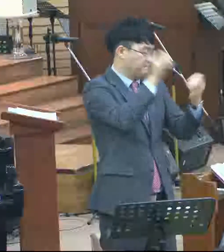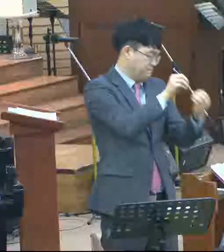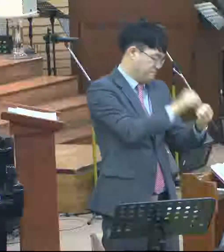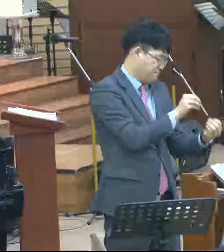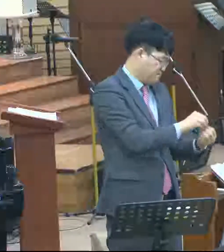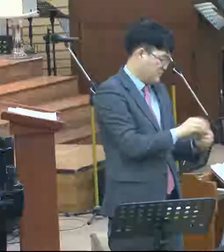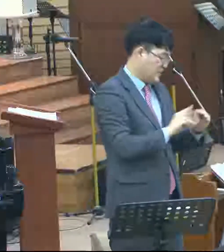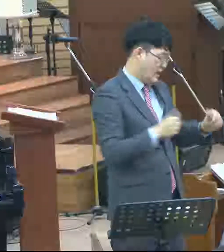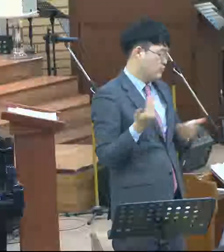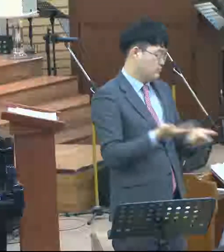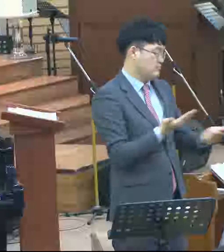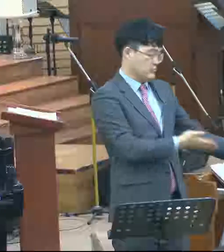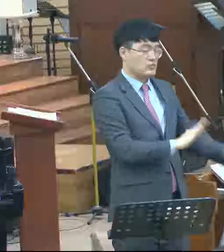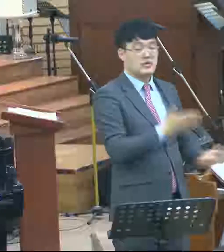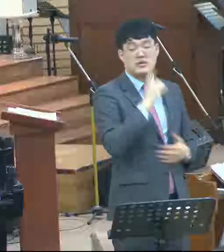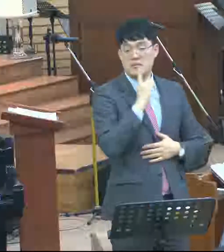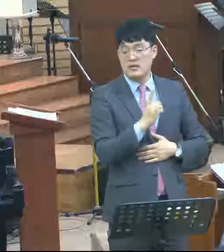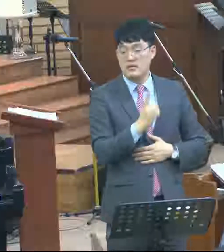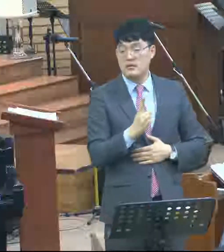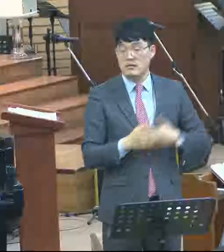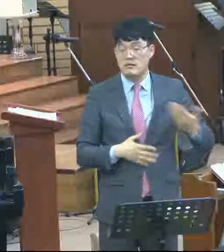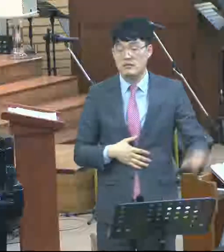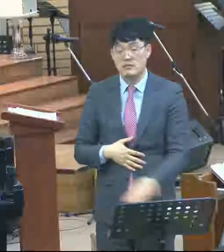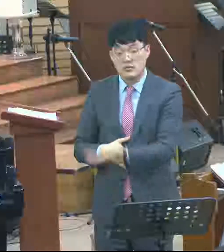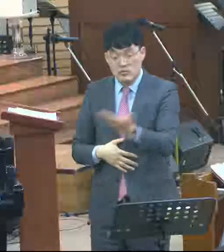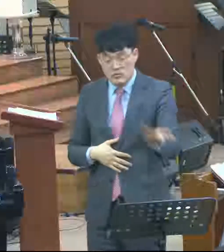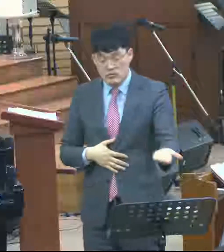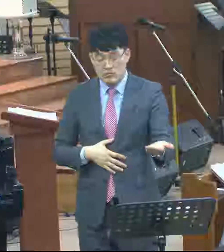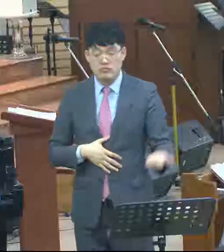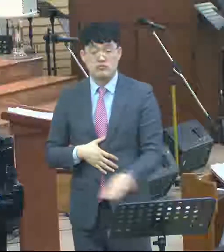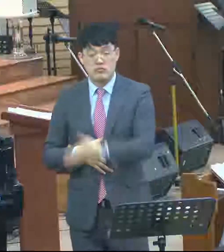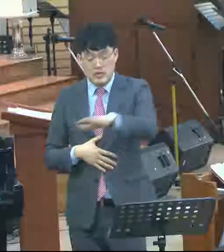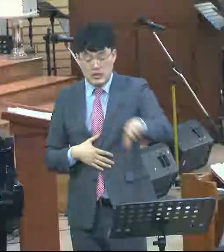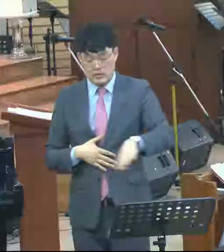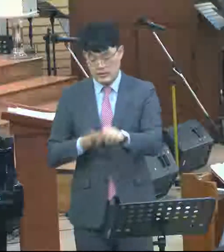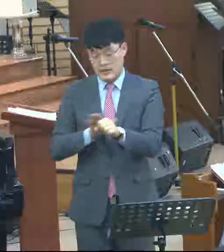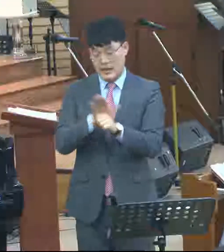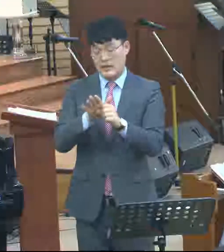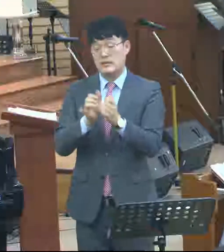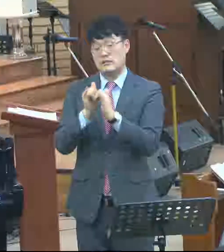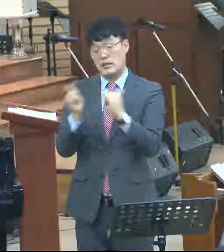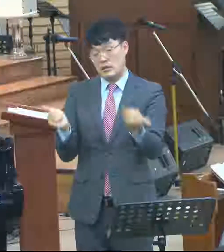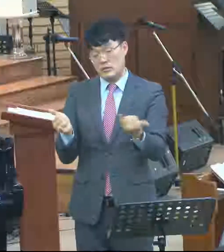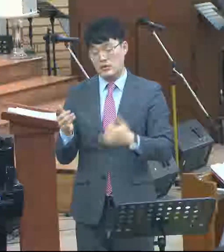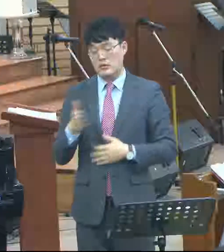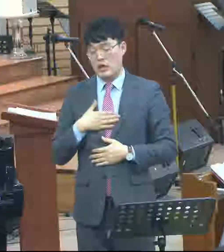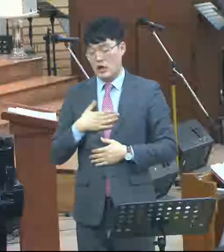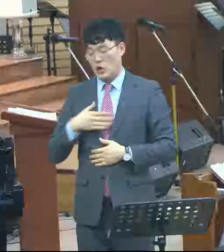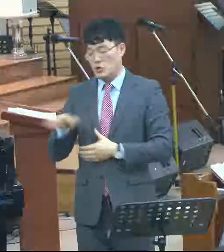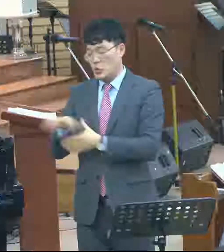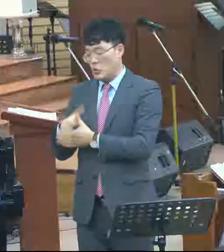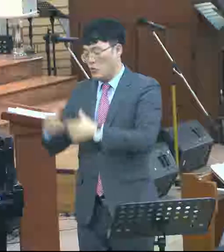여러분 사랑하는 사람이 종로구에만 있겠습니까? 사랑하는 사람이 동대문구에도 있을 수 있고 부산에도 있을 수